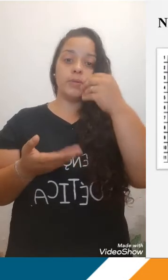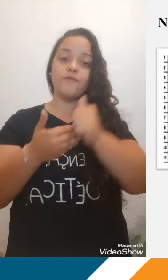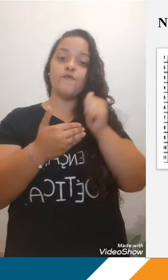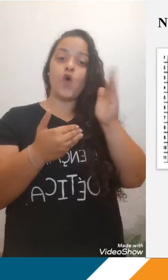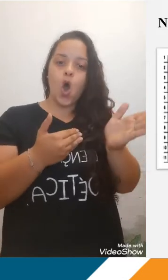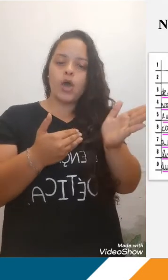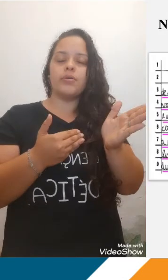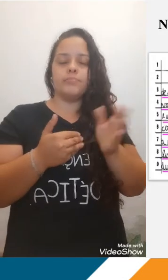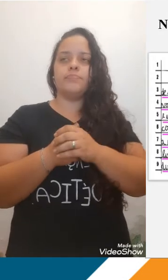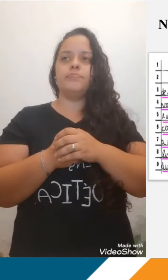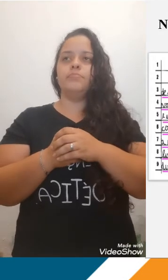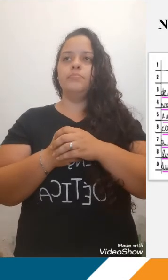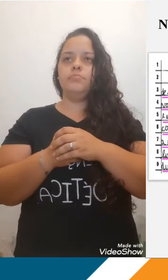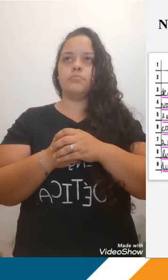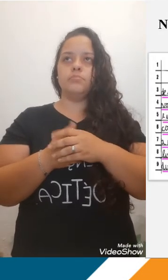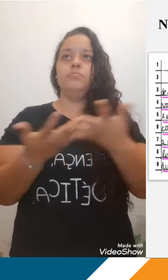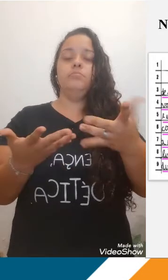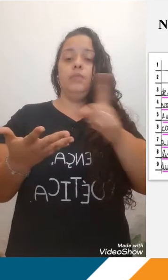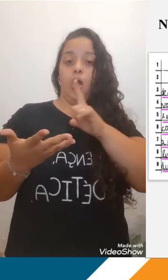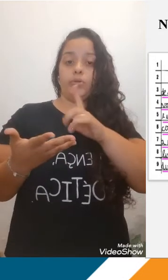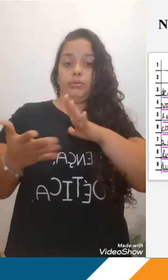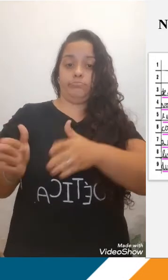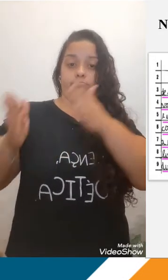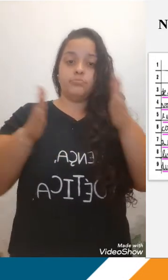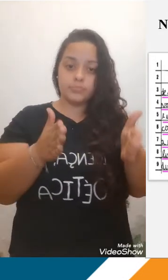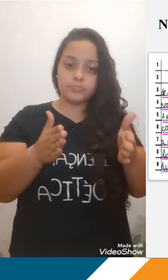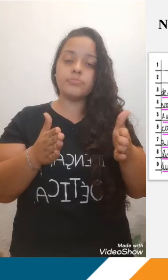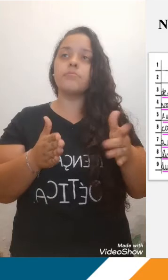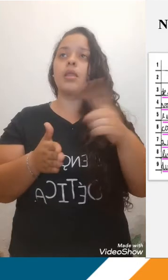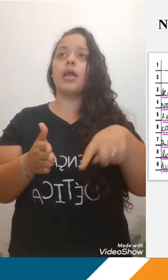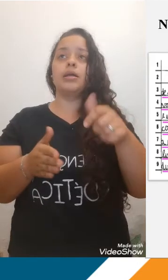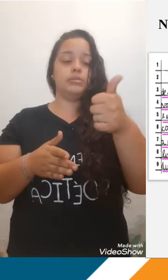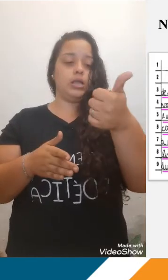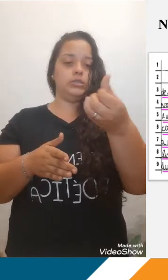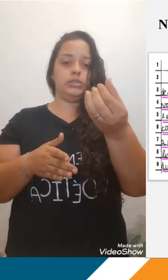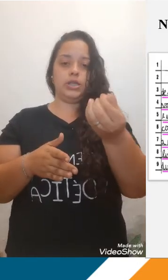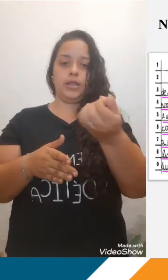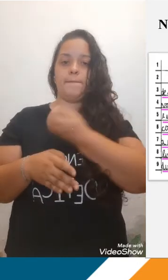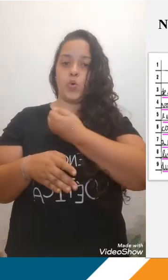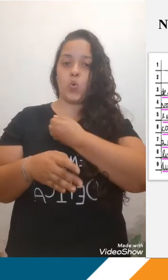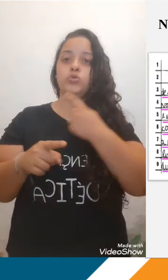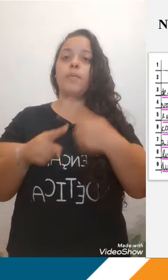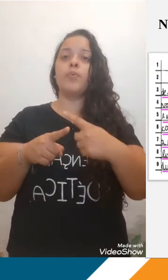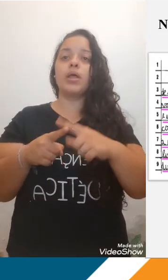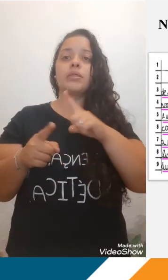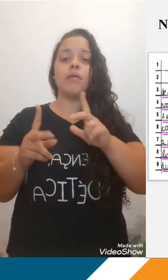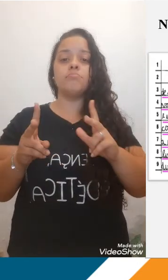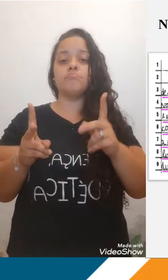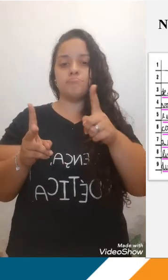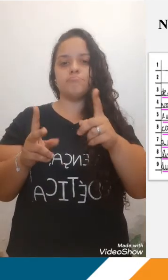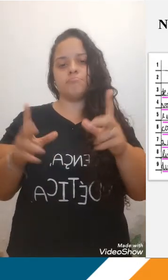aos textos motivadores. Aqui eu tenho uma redação que gerou 160 pontos, porque trouxe um repertório